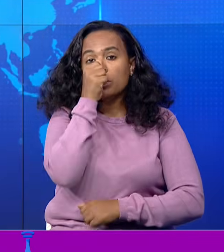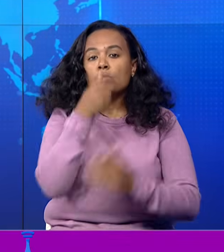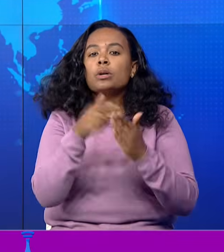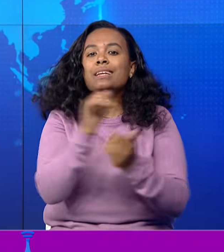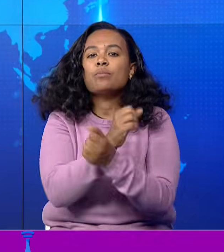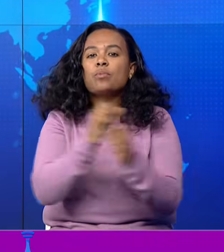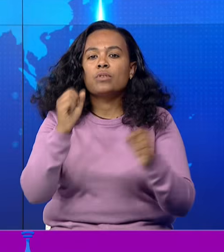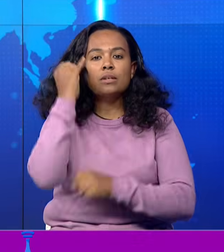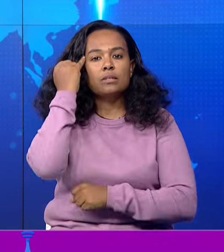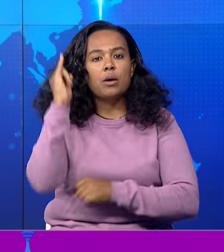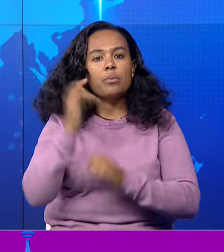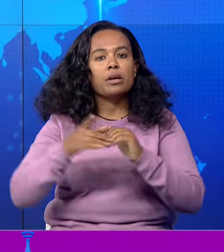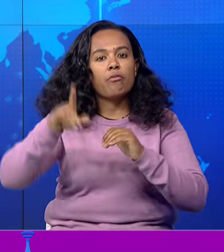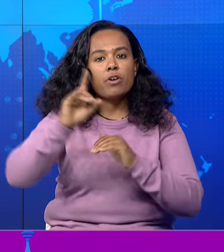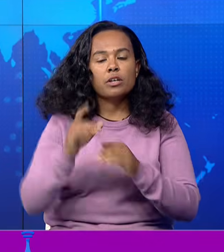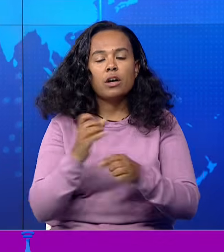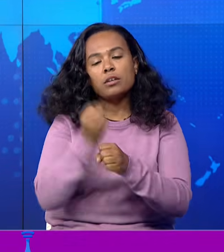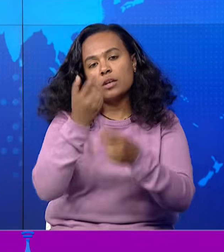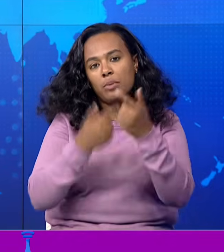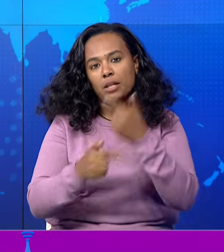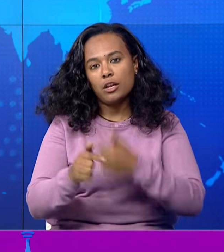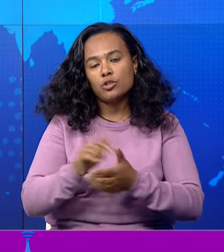የመፍትሄ እሳቤ ከፍ አድርጋ ይዛ መጣለች።